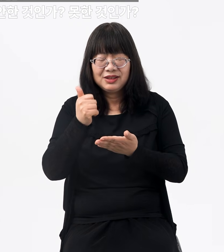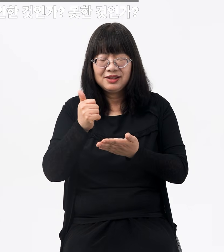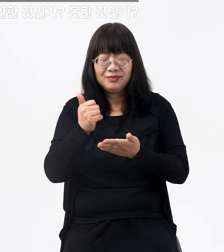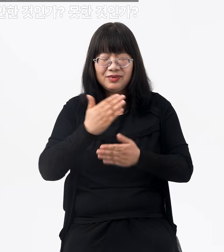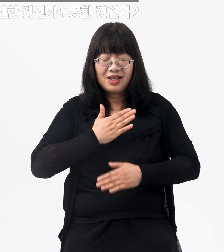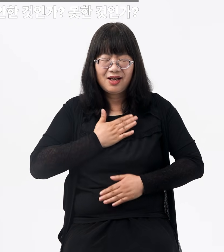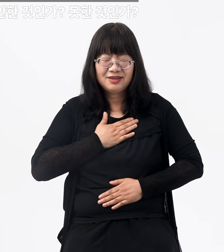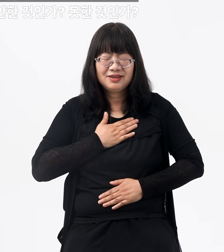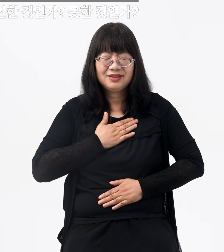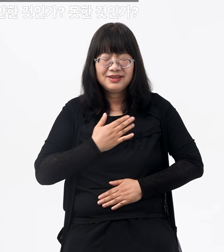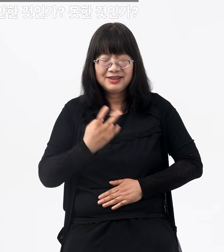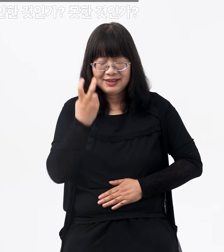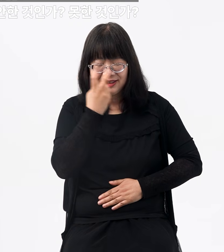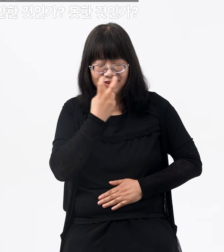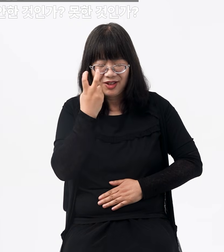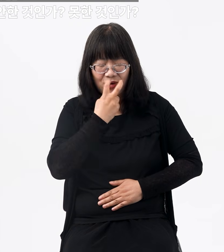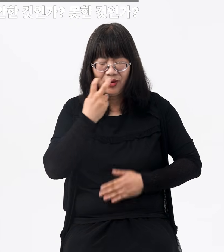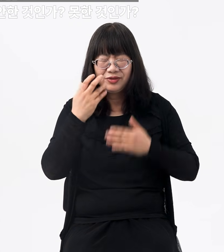주님 나를